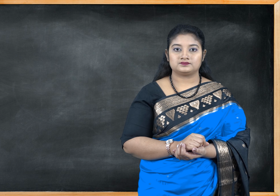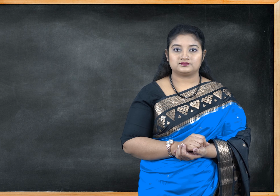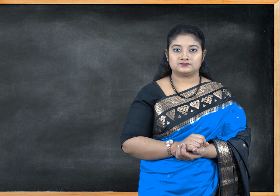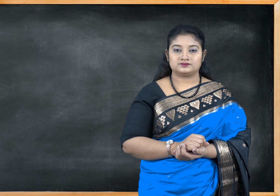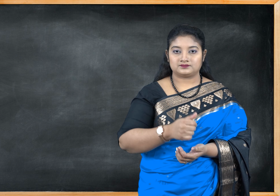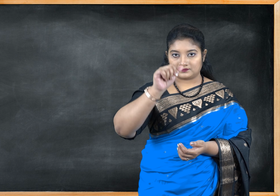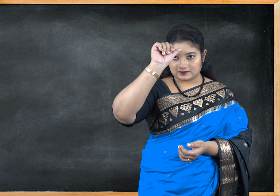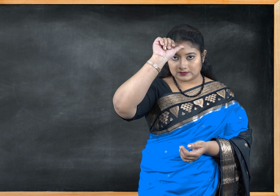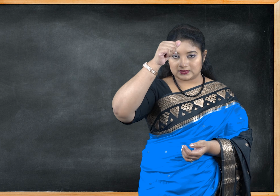ভারত,